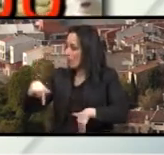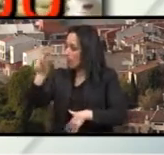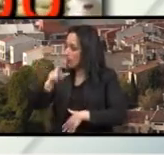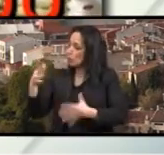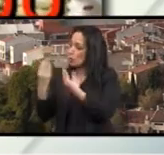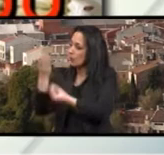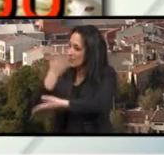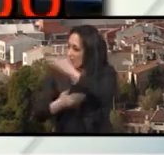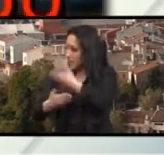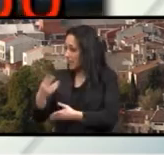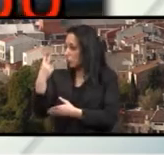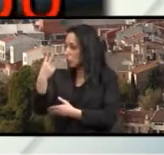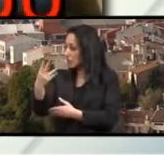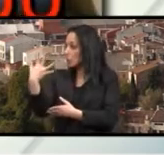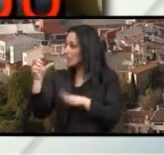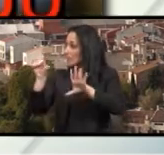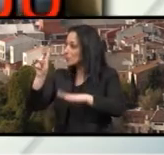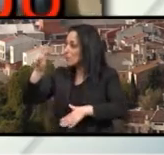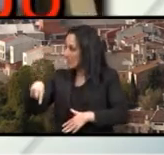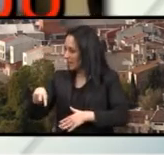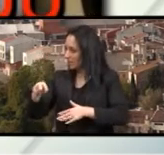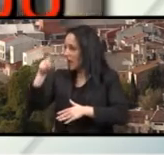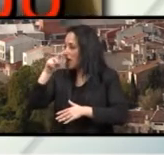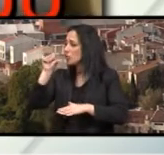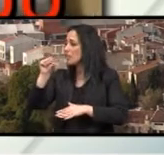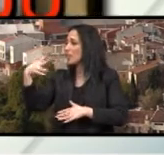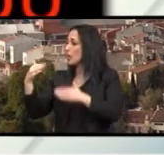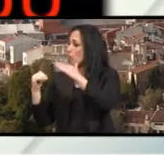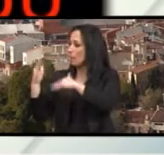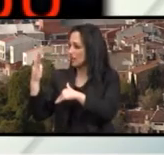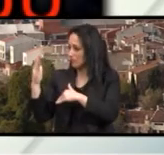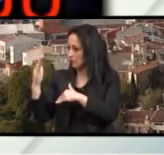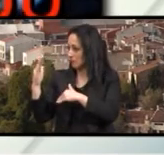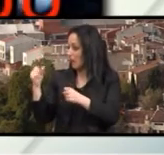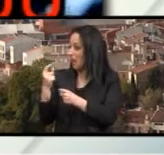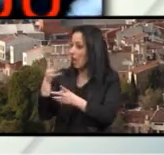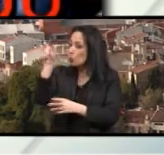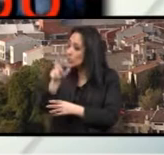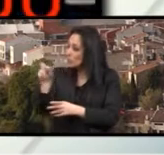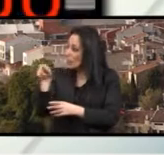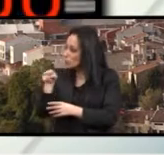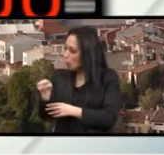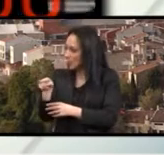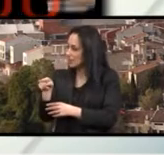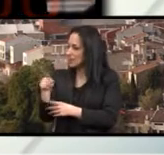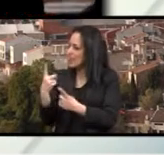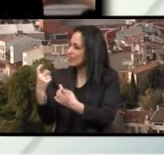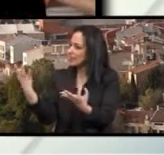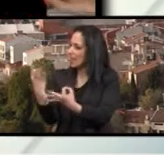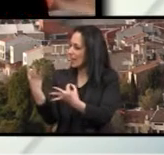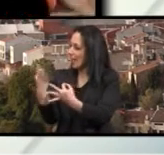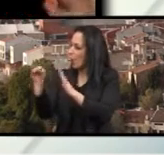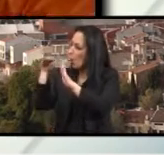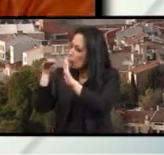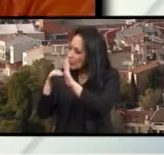Unes 256.000 tenen més de 65 anys. Algunes d'aquestes persones necessiten unes